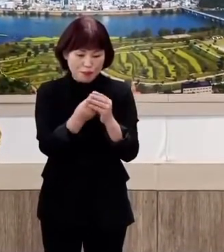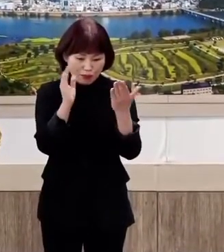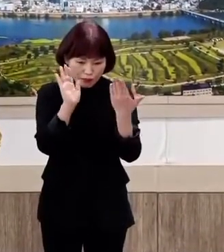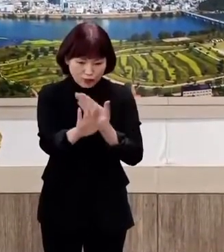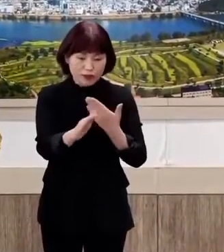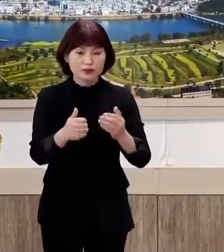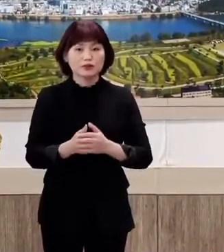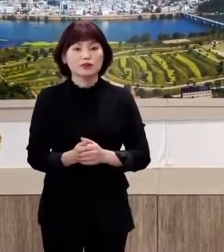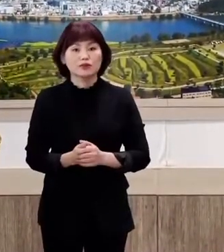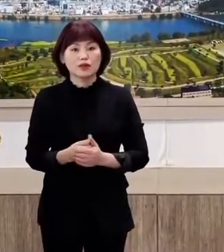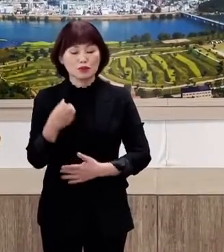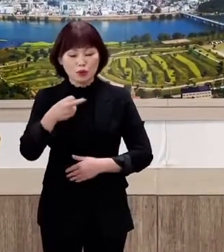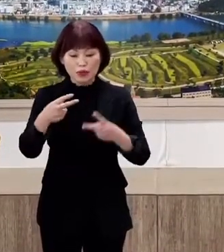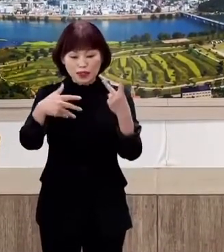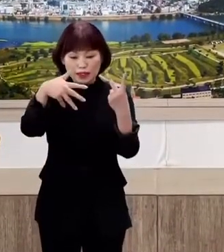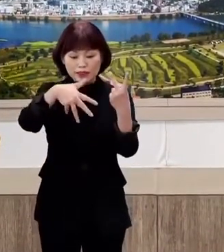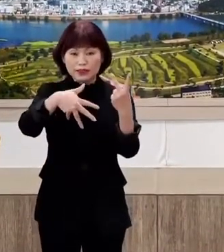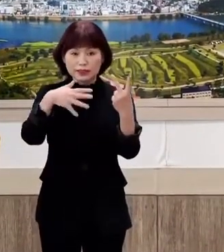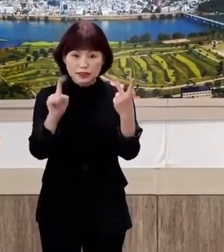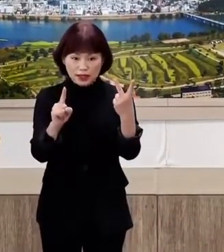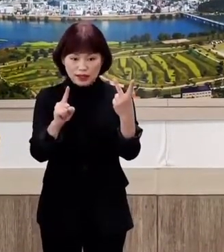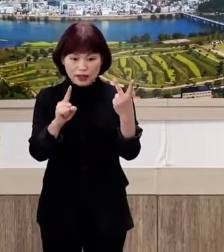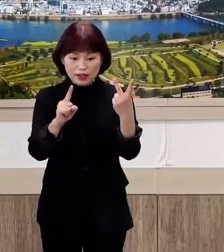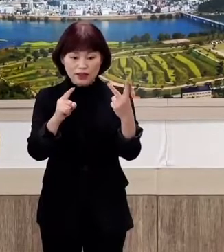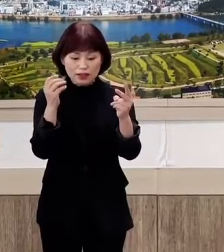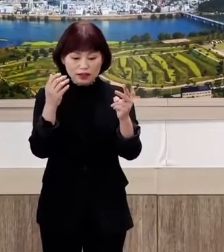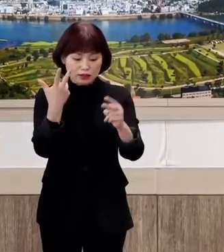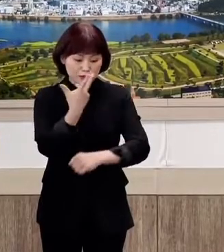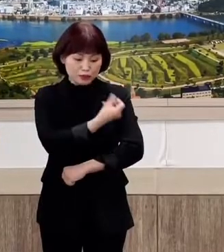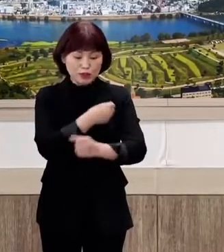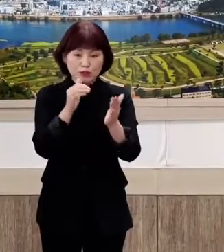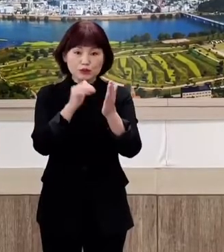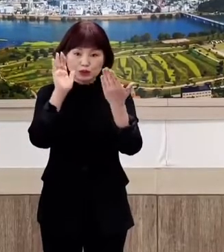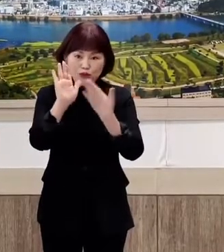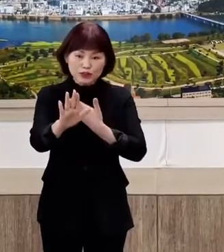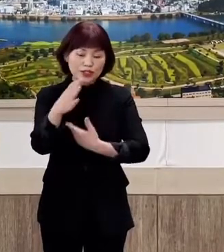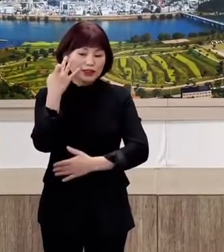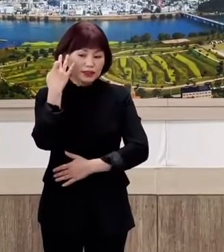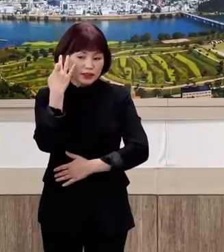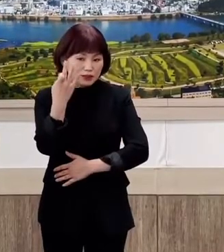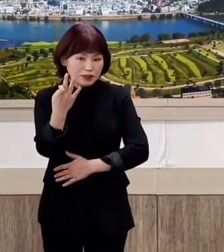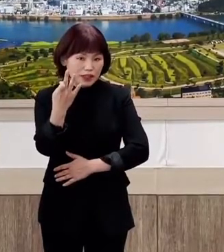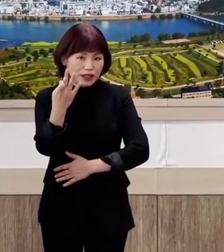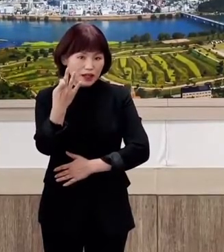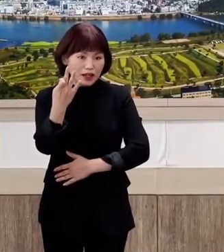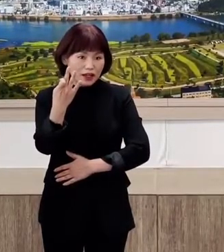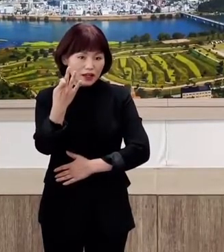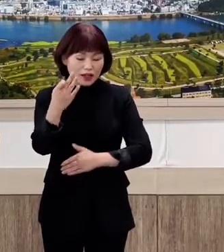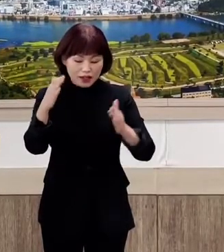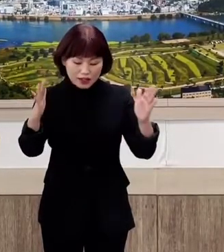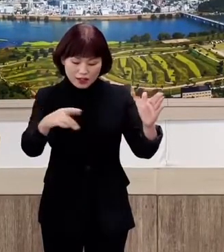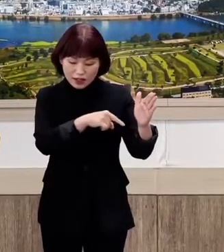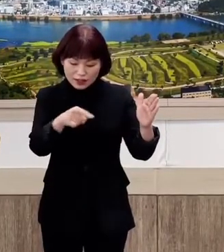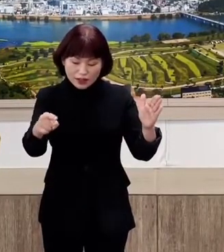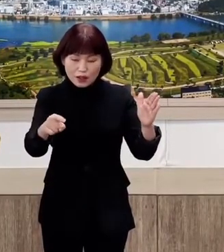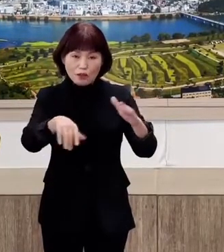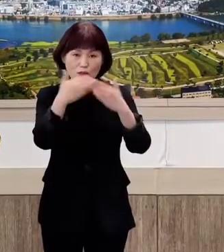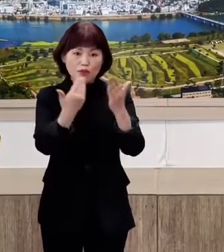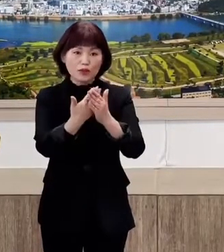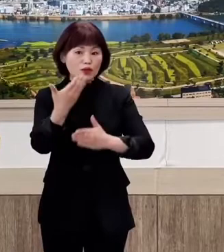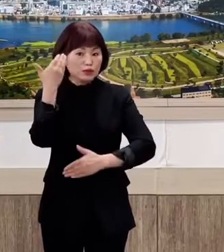경과되고 90일이 지나지 않는 사람을 말하며 이에 해당되지 않는